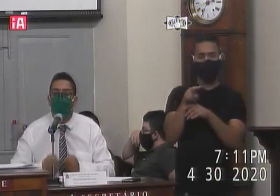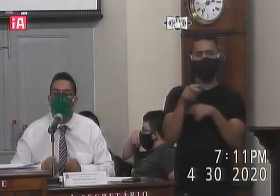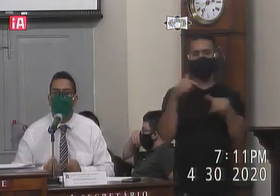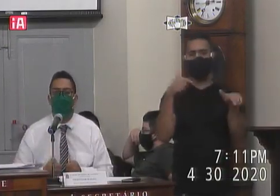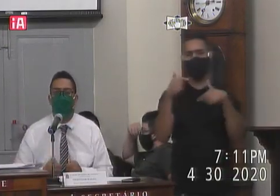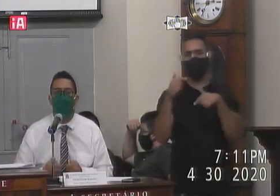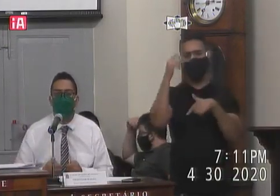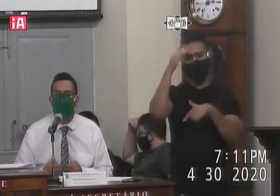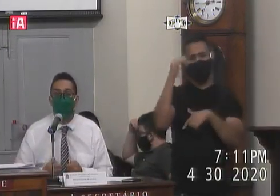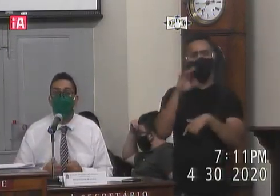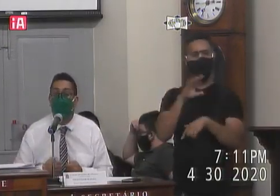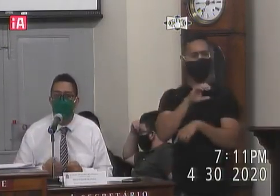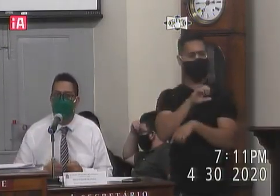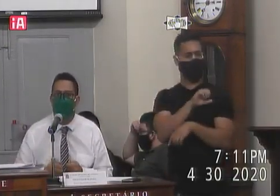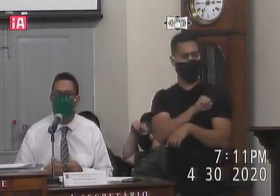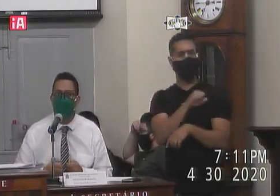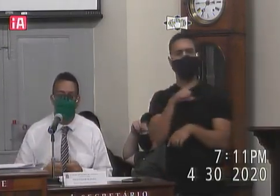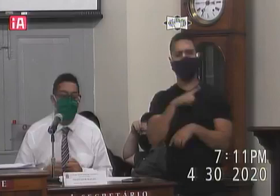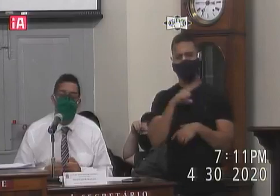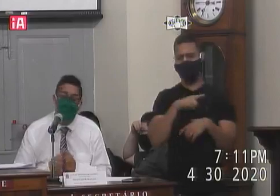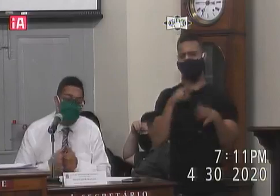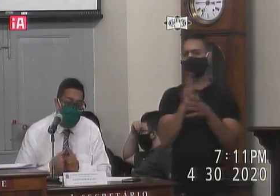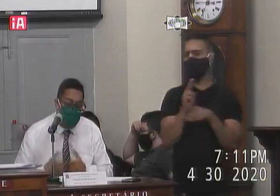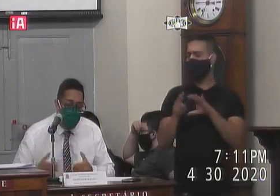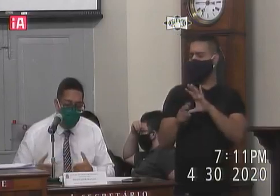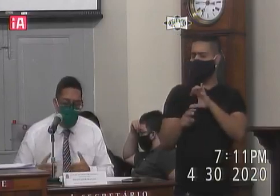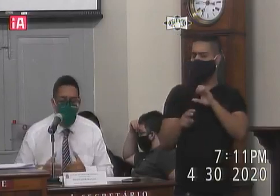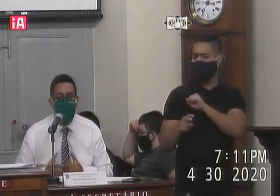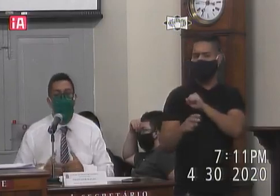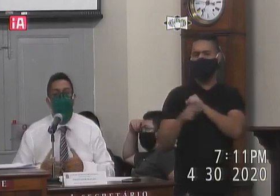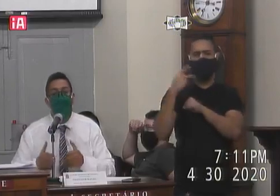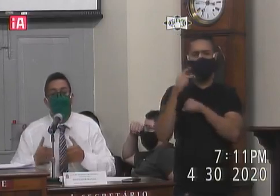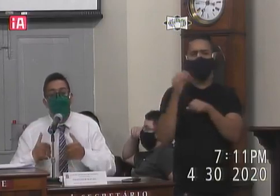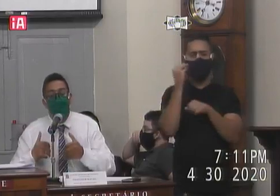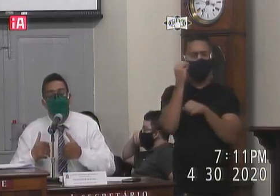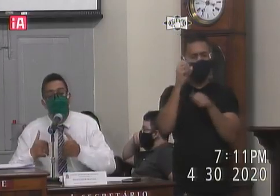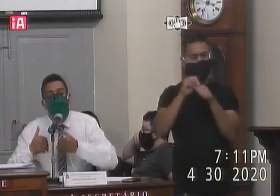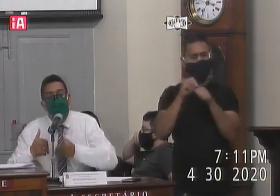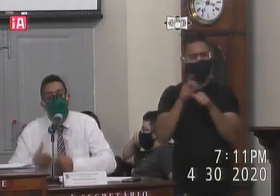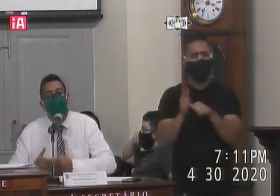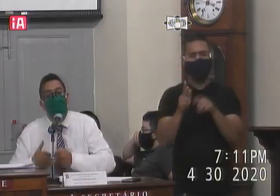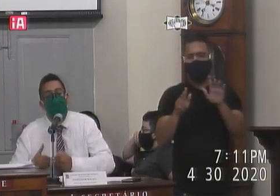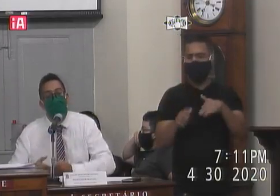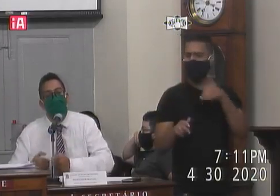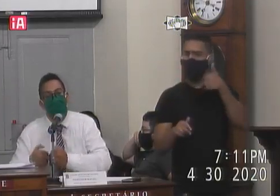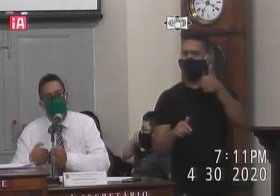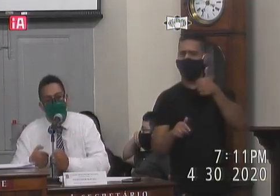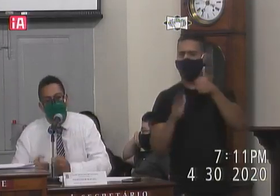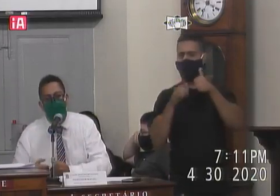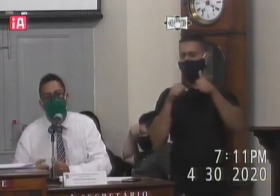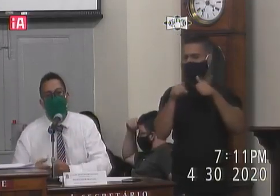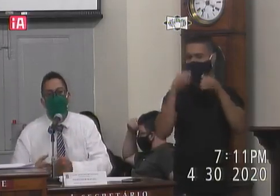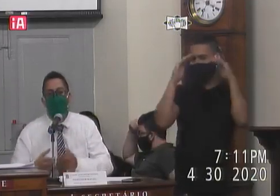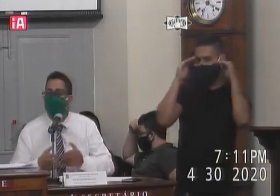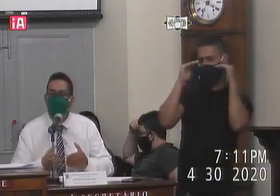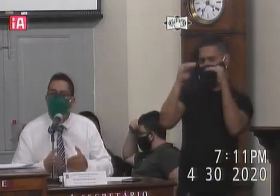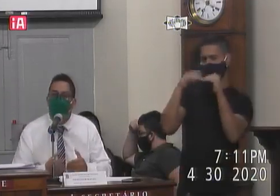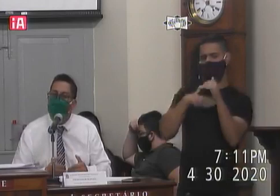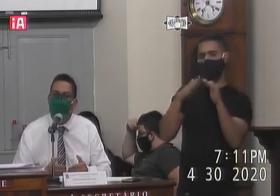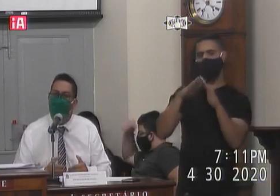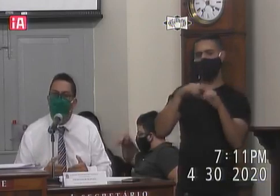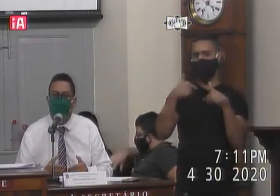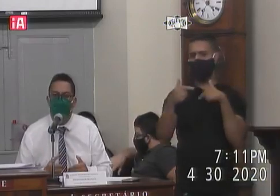o amor que a gente tem pela cidade. Eu amo ser vereador, faço o melhor que eu posso. Mas você que respeita o meu trabalho,